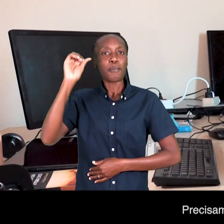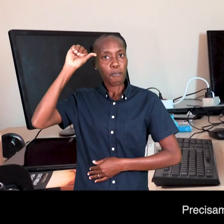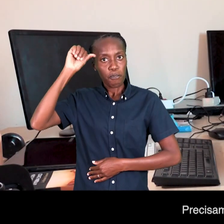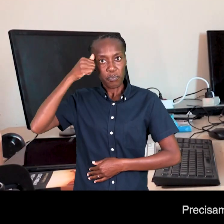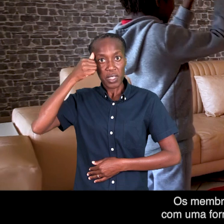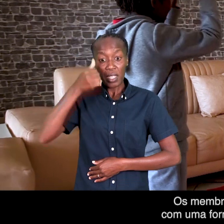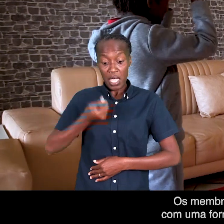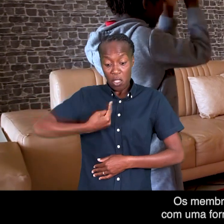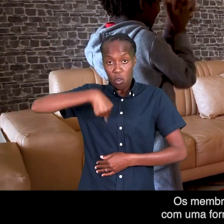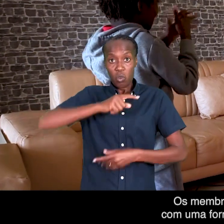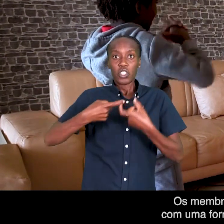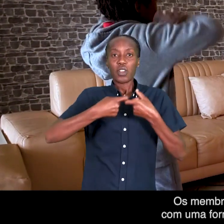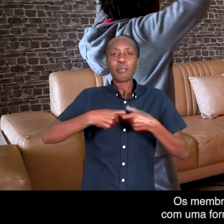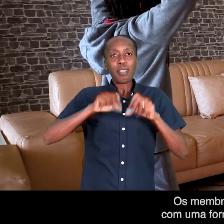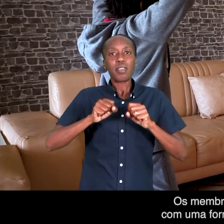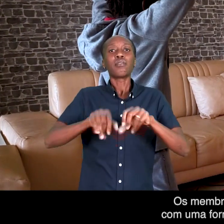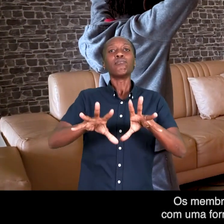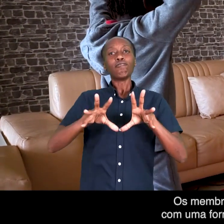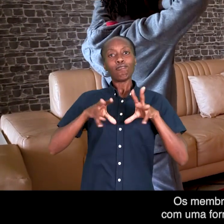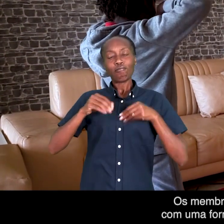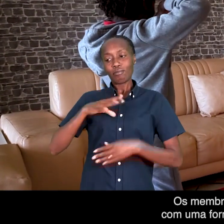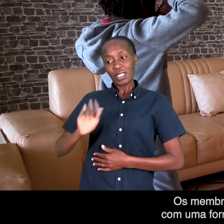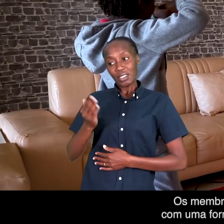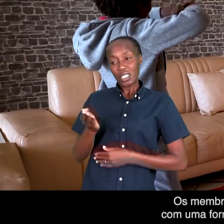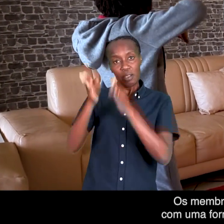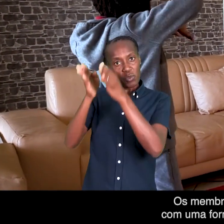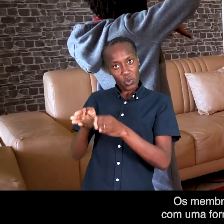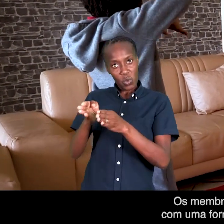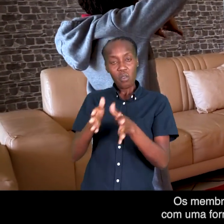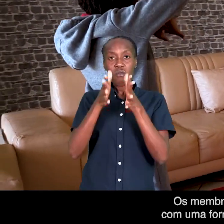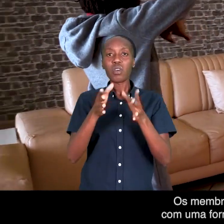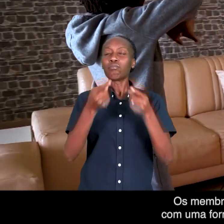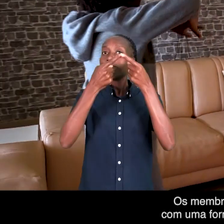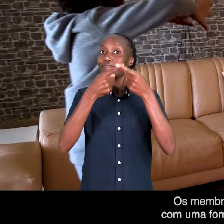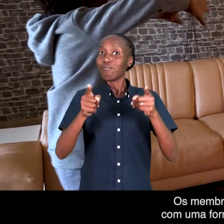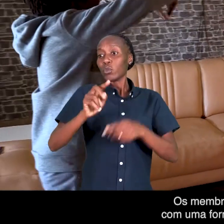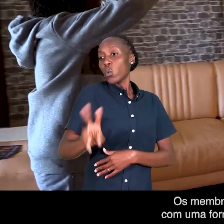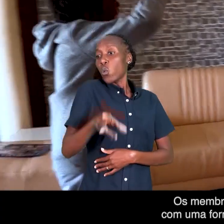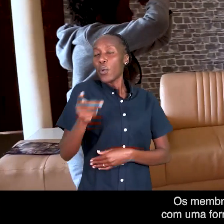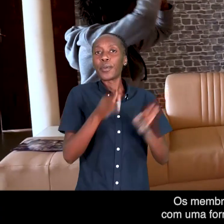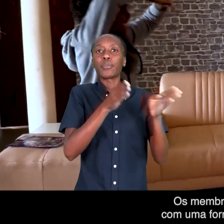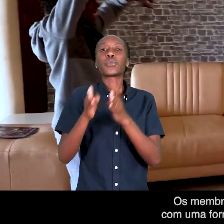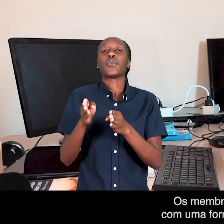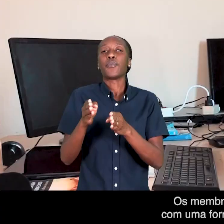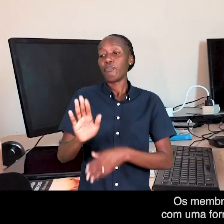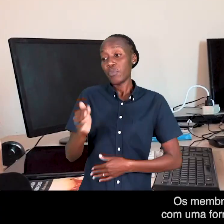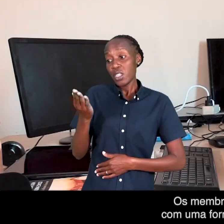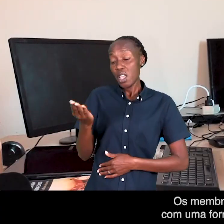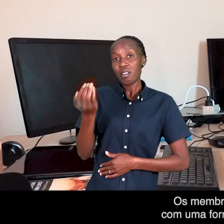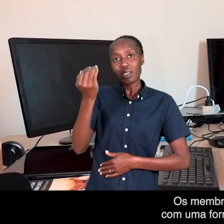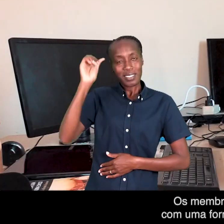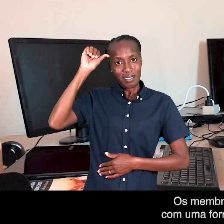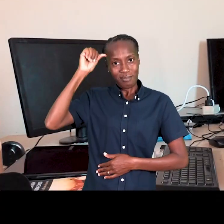criança autista. Os membros da família devem assumir que tem alguém que tem uma forma de ser, uma forma de estar diferente de